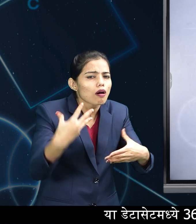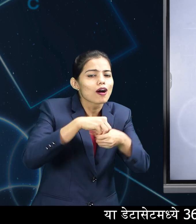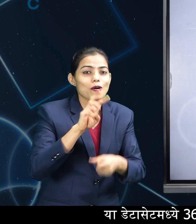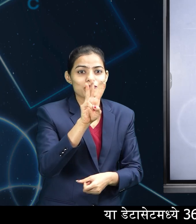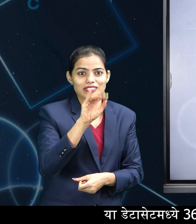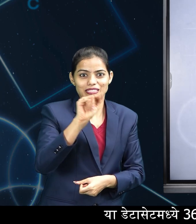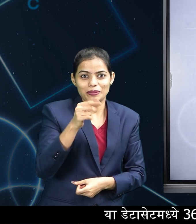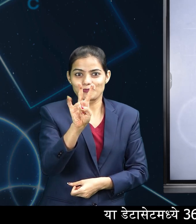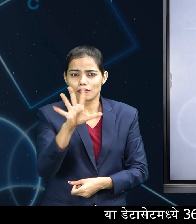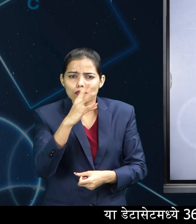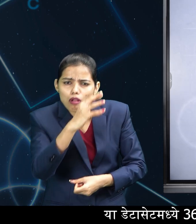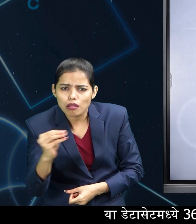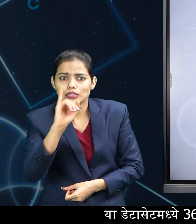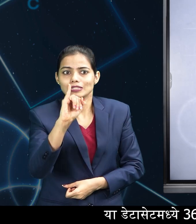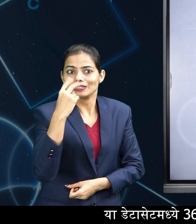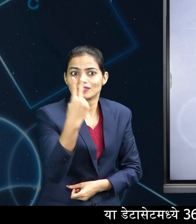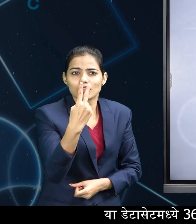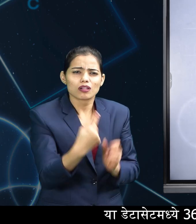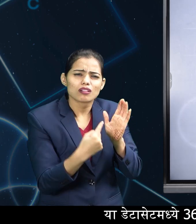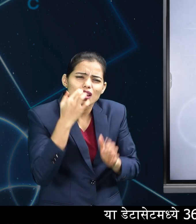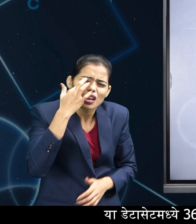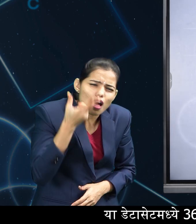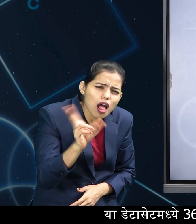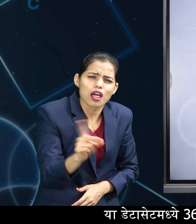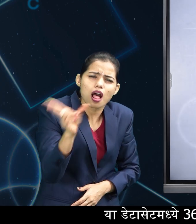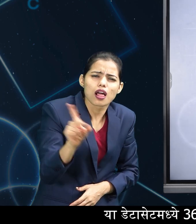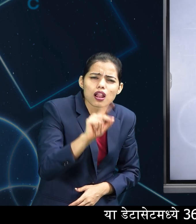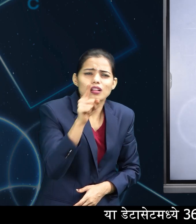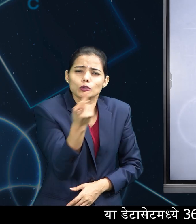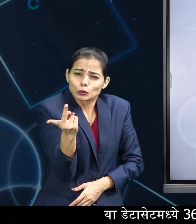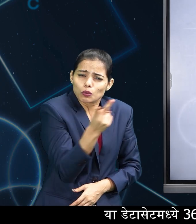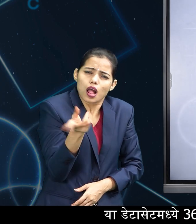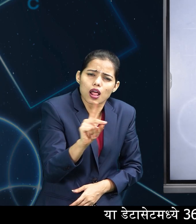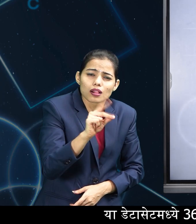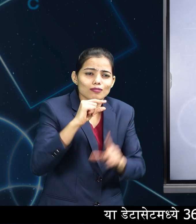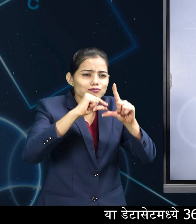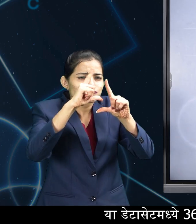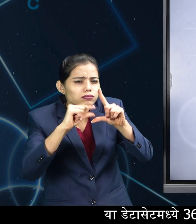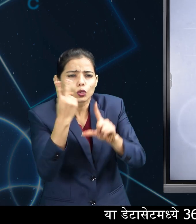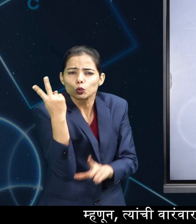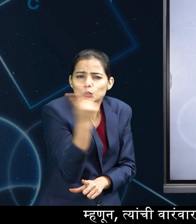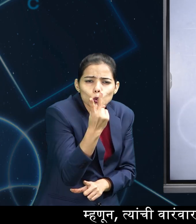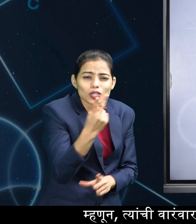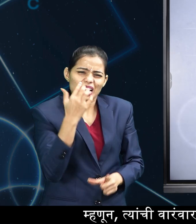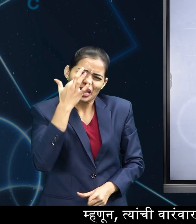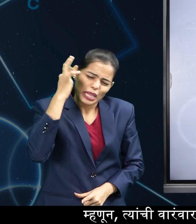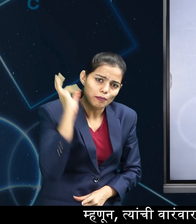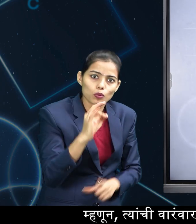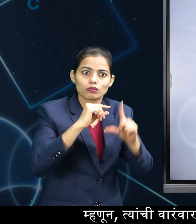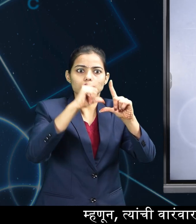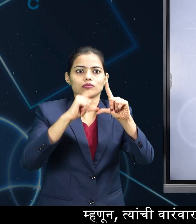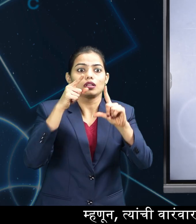सेटमध्ये 36, 25 आणि 62 हे 2 वेळा पुनरावृत्त झाले आहेत, म्हणूनच